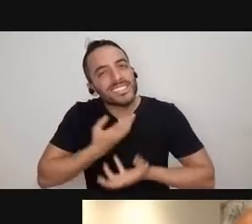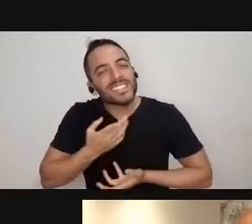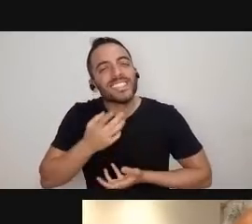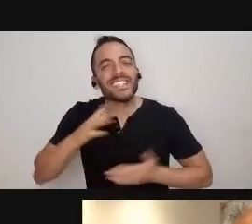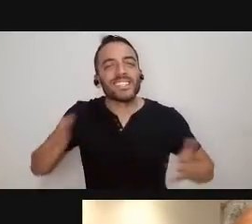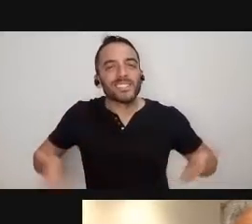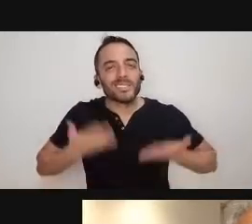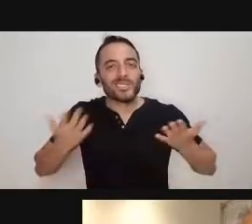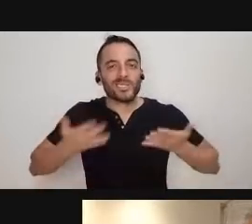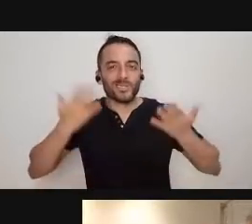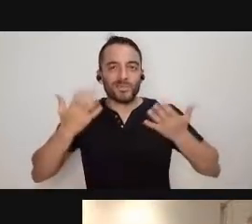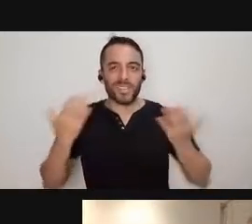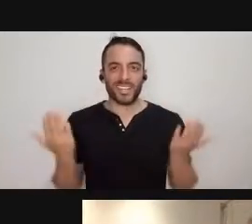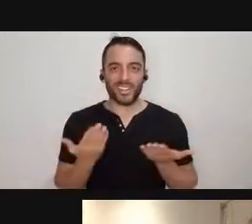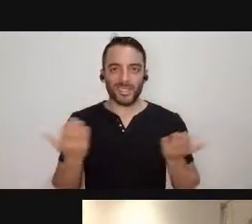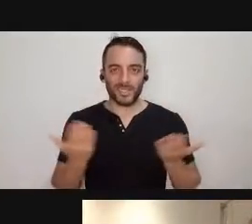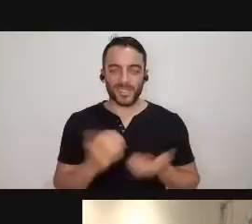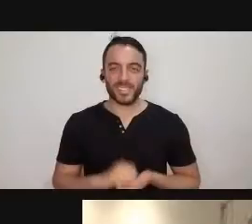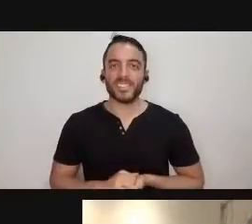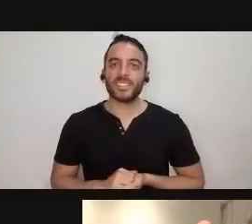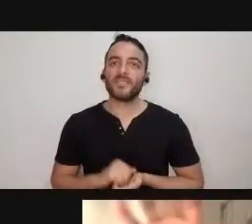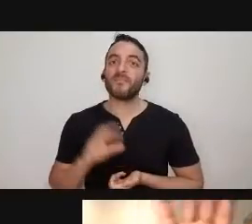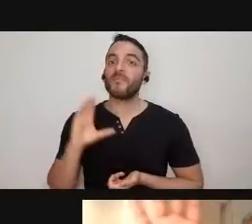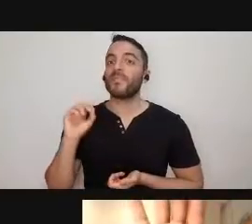Né? Conceição,